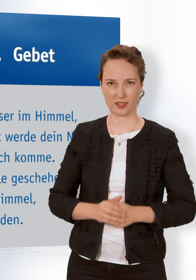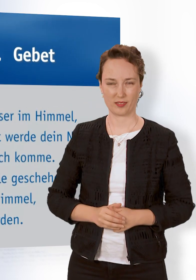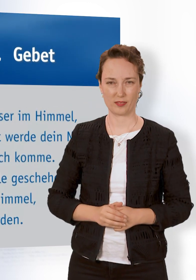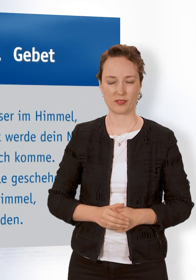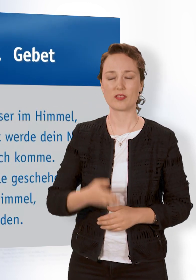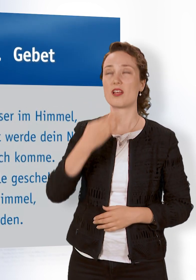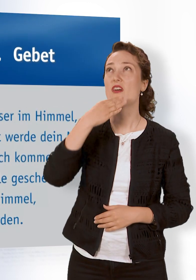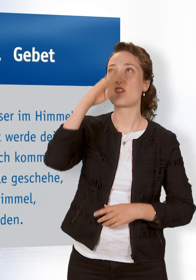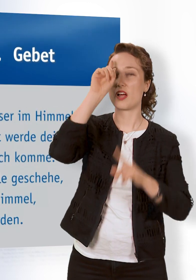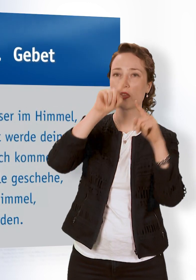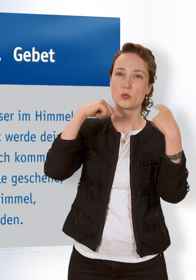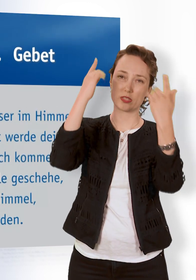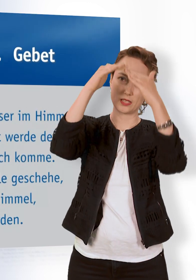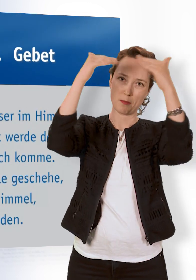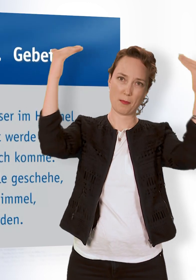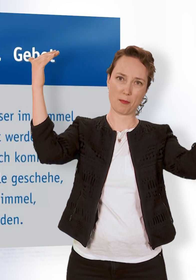Vater unser im Himmel,